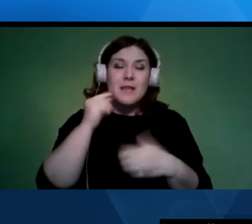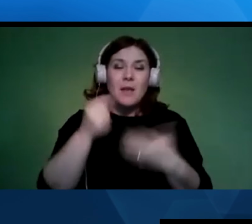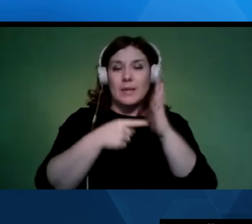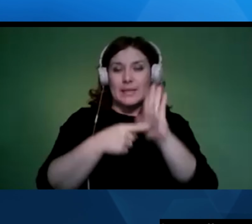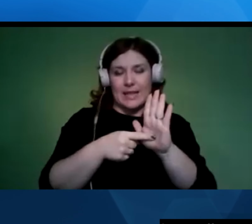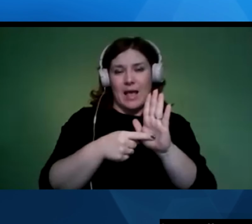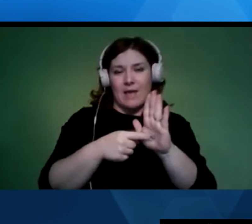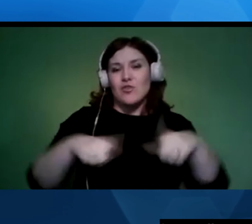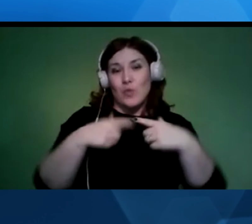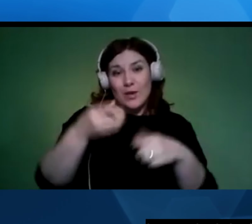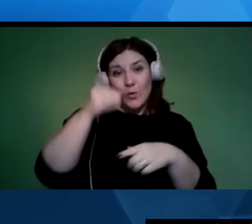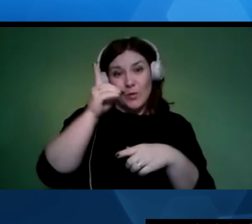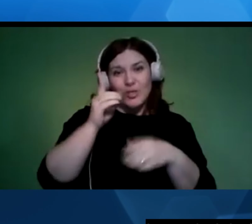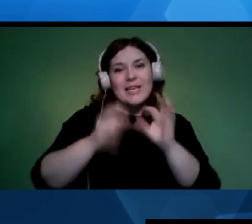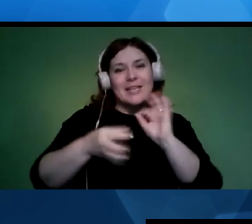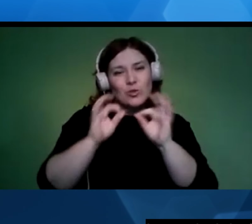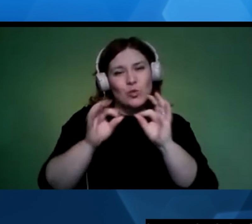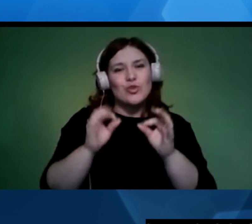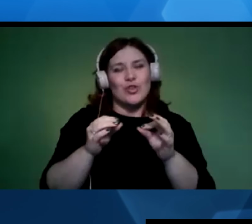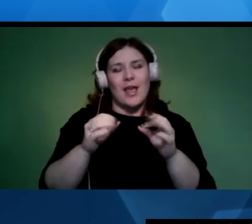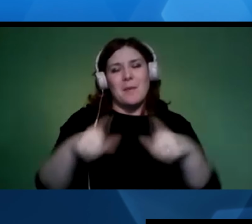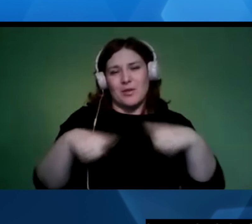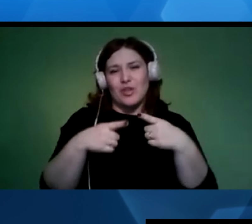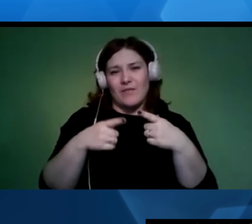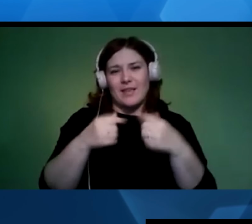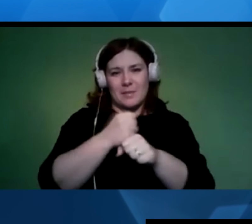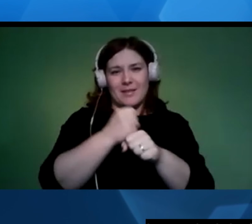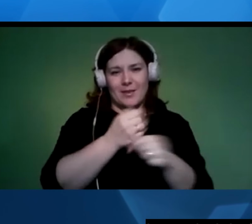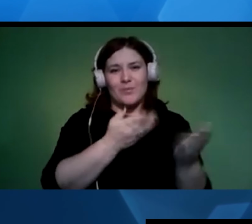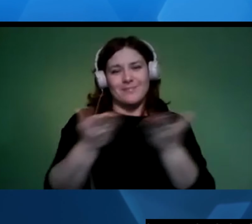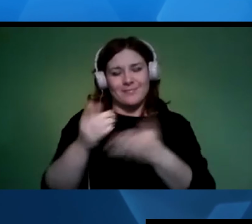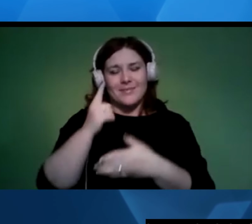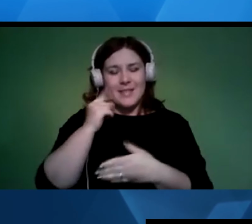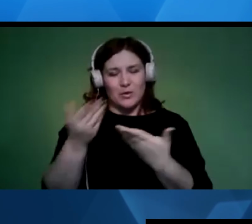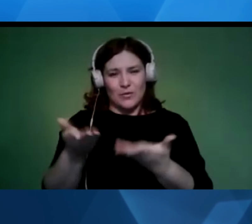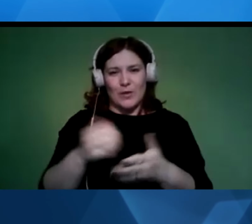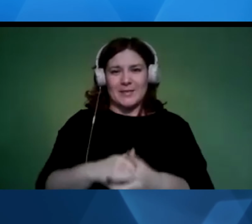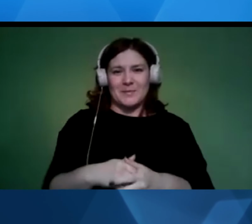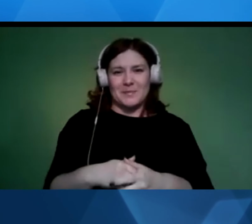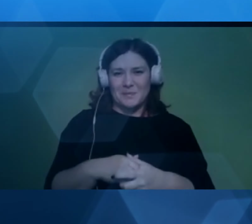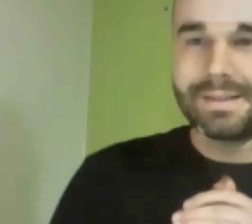predstavi življenje v Nemčiji in svoje izkušnje in doživetja pri delu. Pa ti kar predajam besedo.